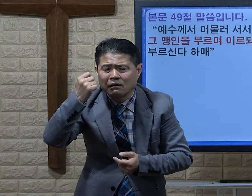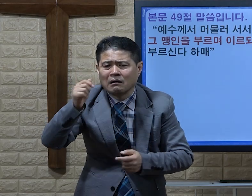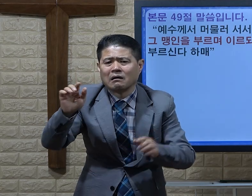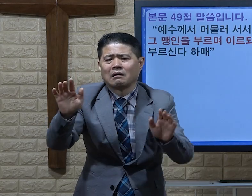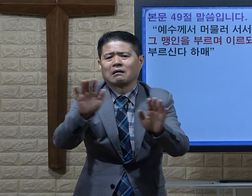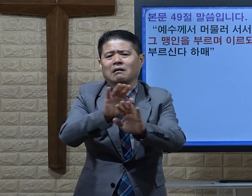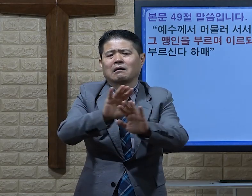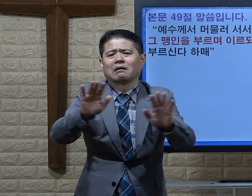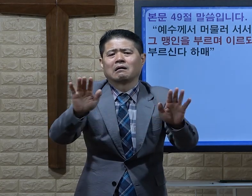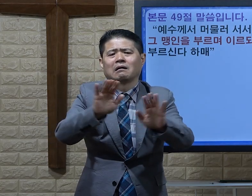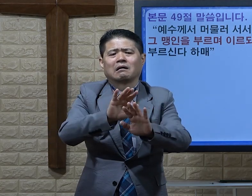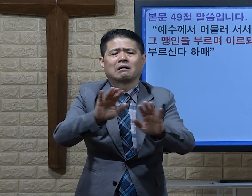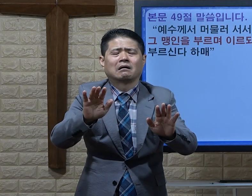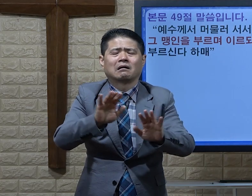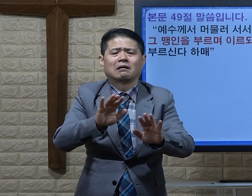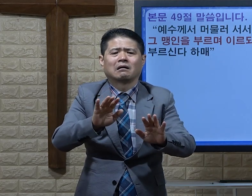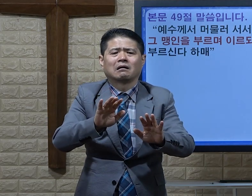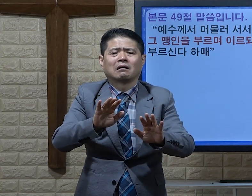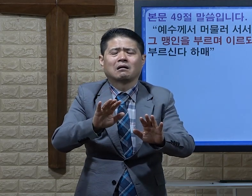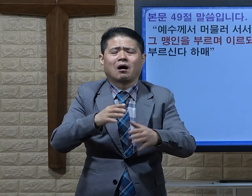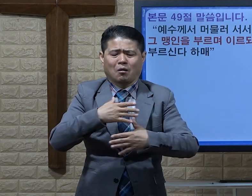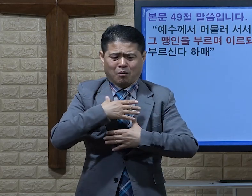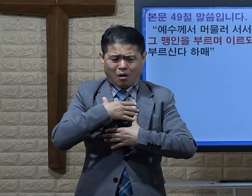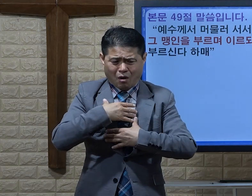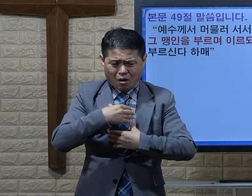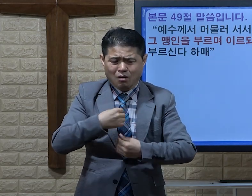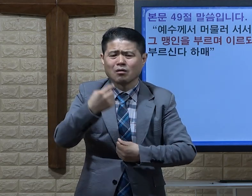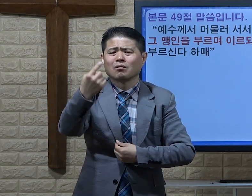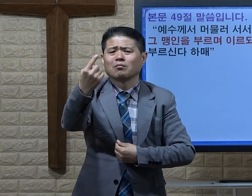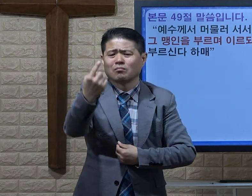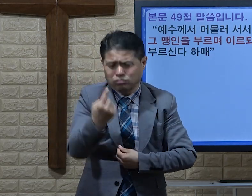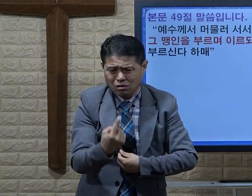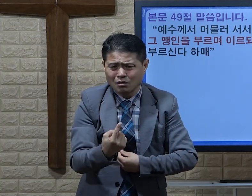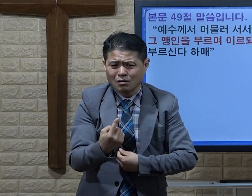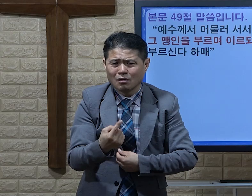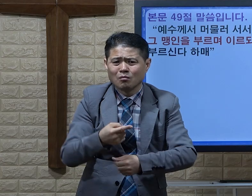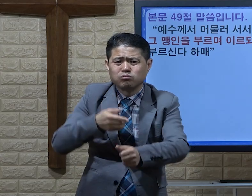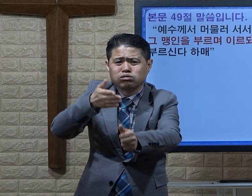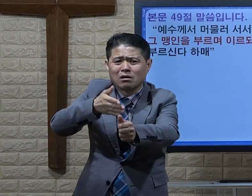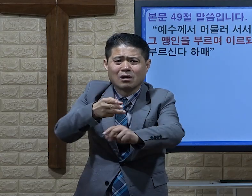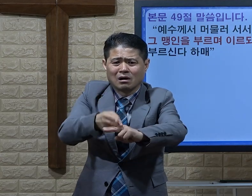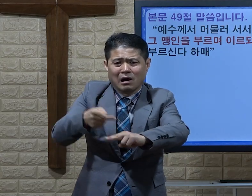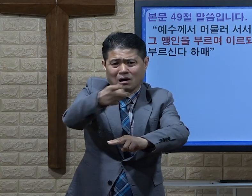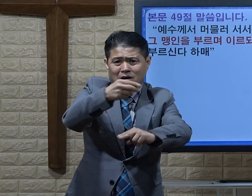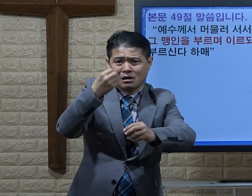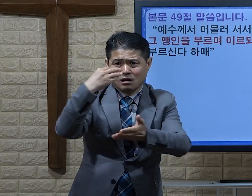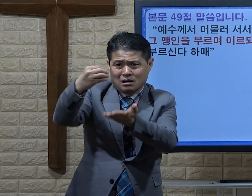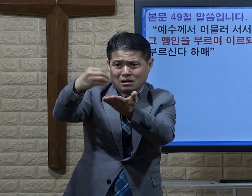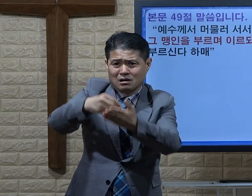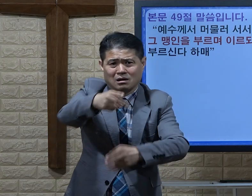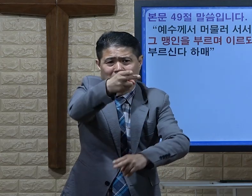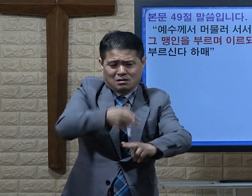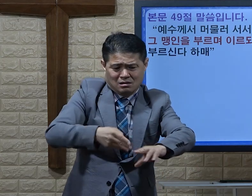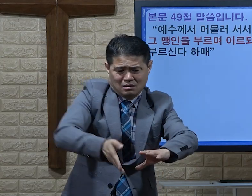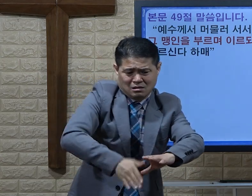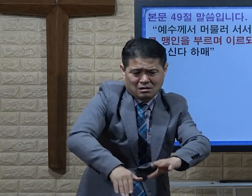안 됩니다. 정말 평안한 마음으로 이곳에 오시길 바랍니다. 여러분들, 저희가